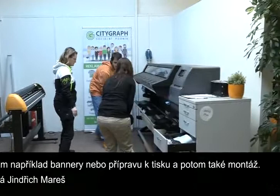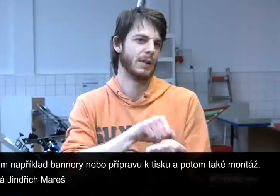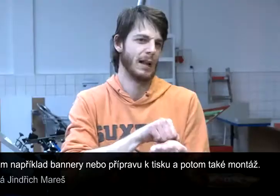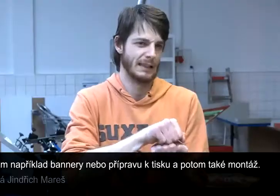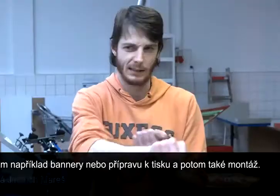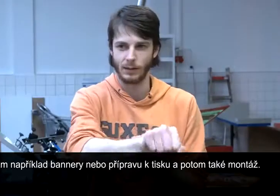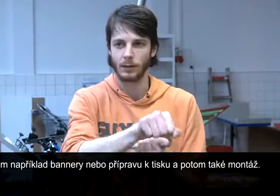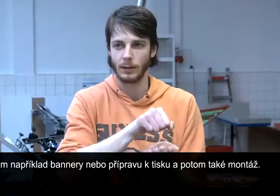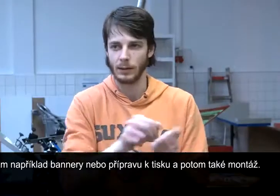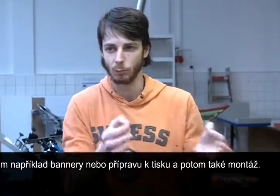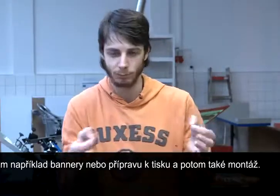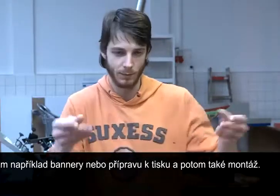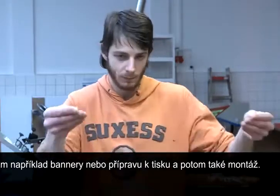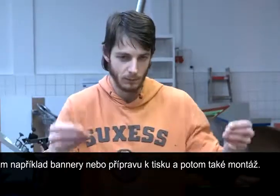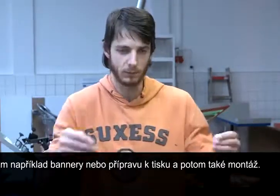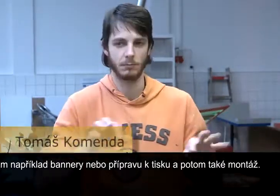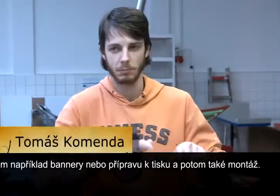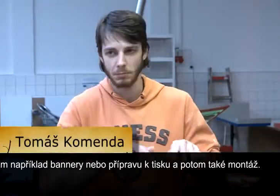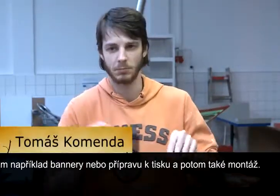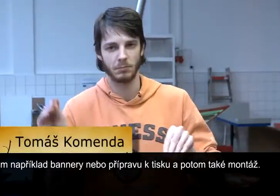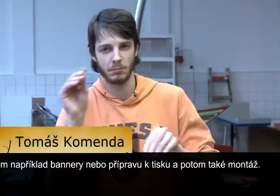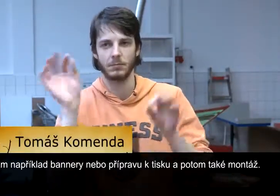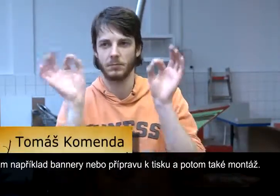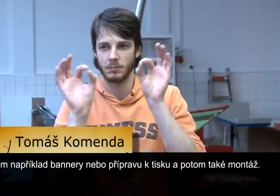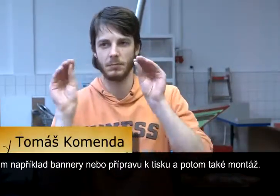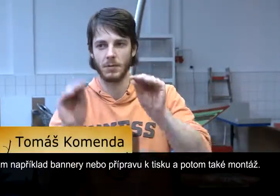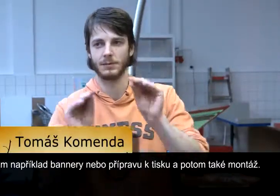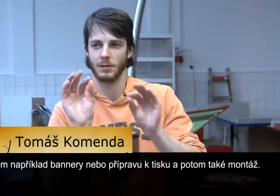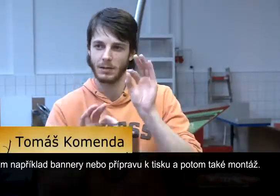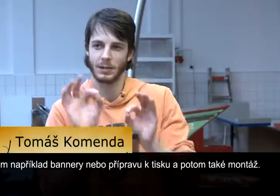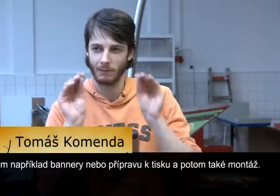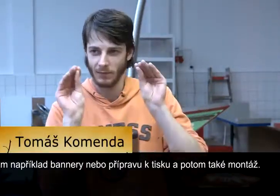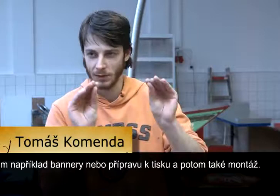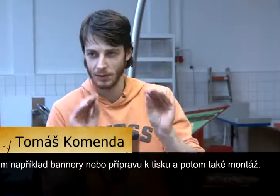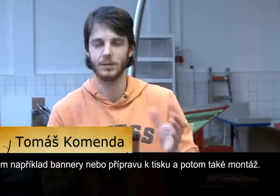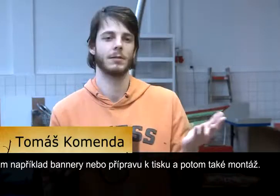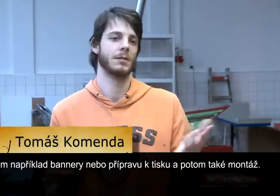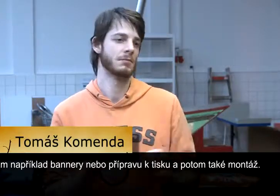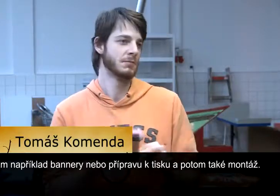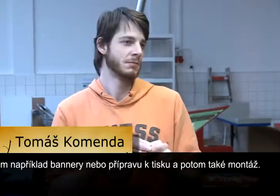nebo tiskneme vlastně přípravu k tomu tisku, dělám potom i tu montáž, vlastně